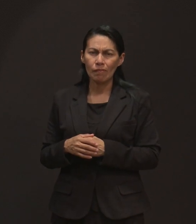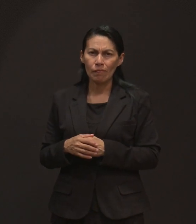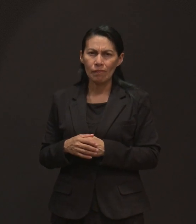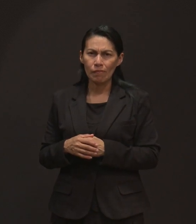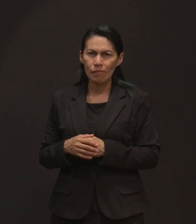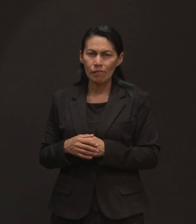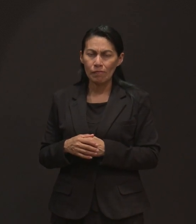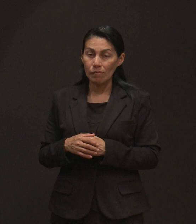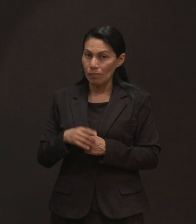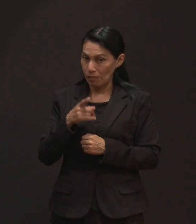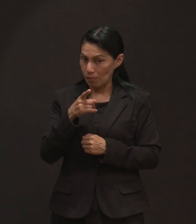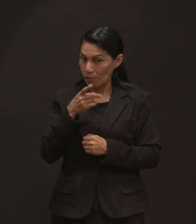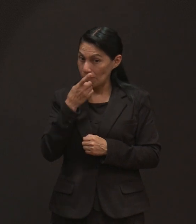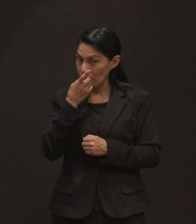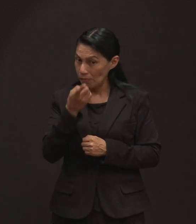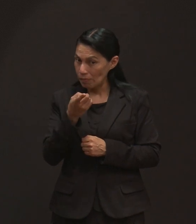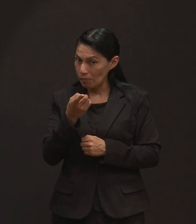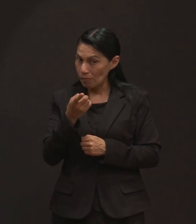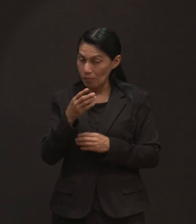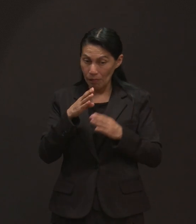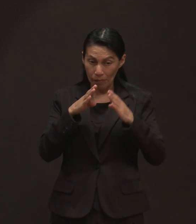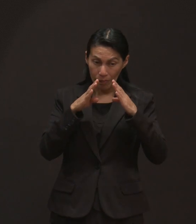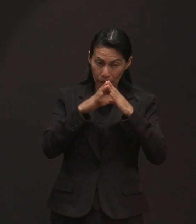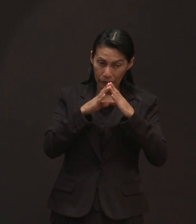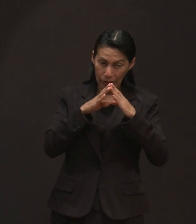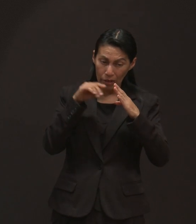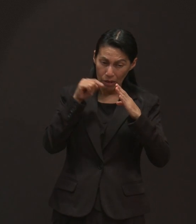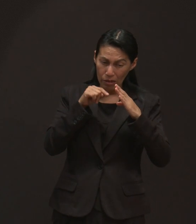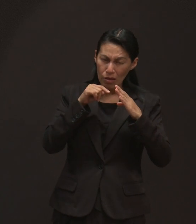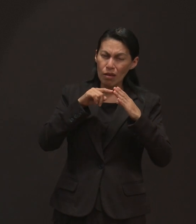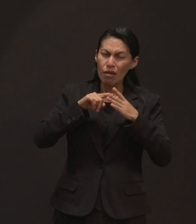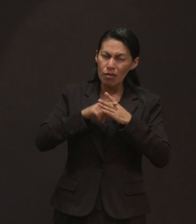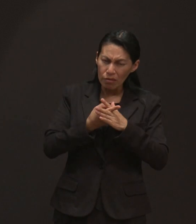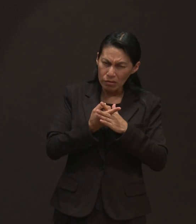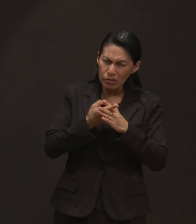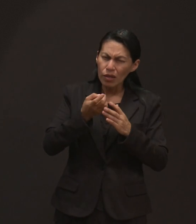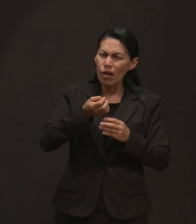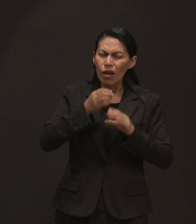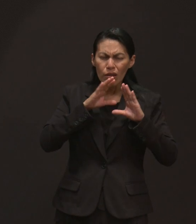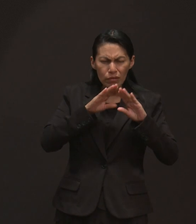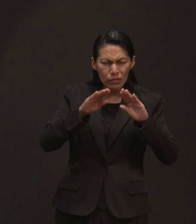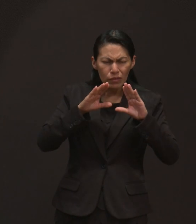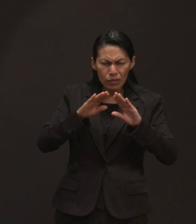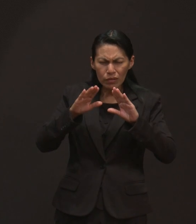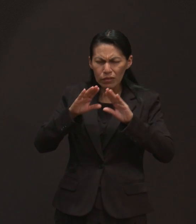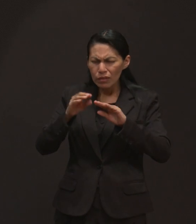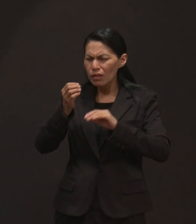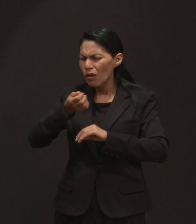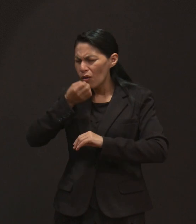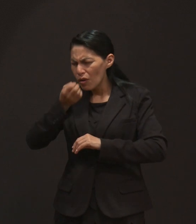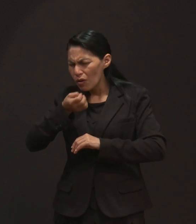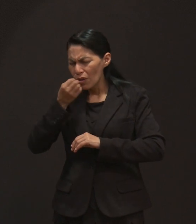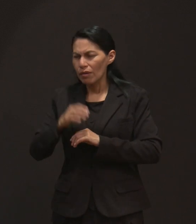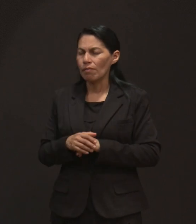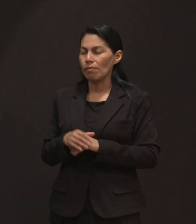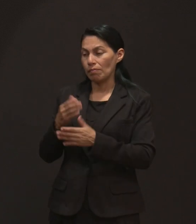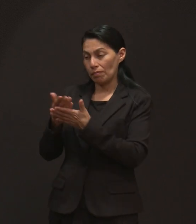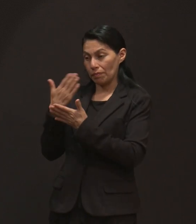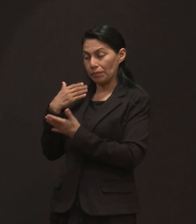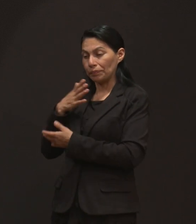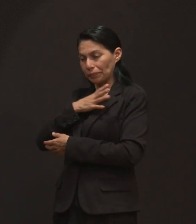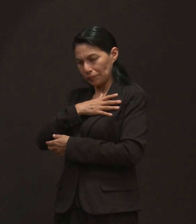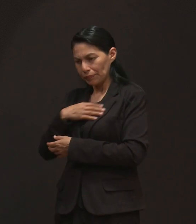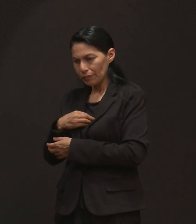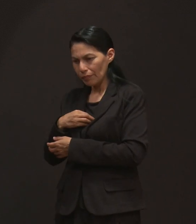Sí, y como usted lo dijo, desde el hogar podemos empezar. Aquí, pues, cuando yo tenía